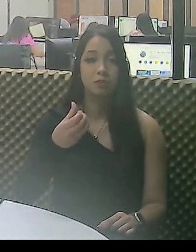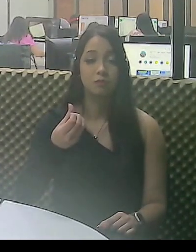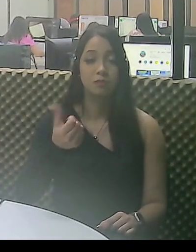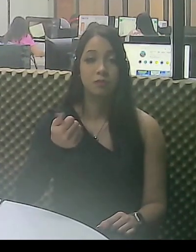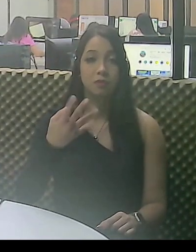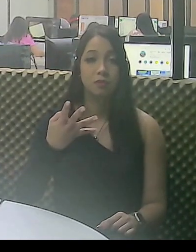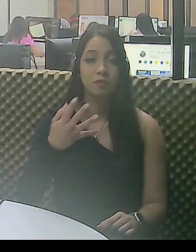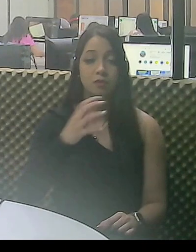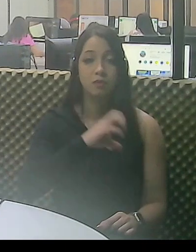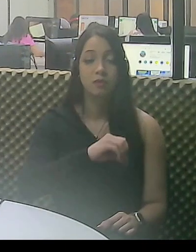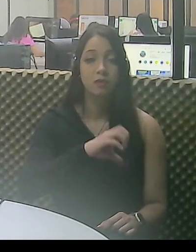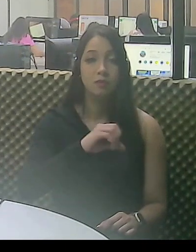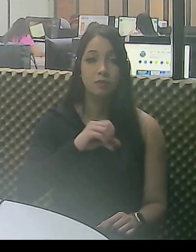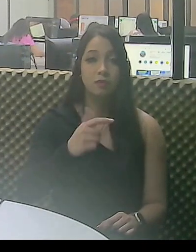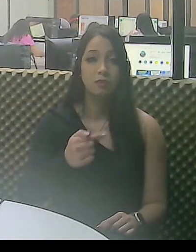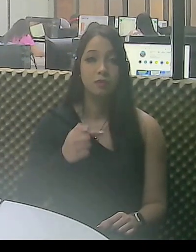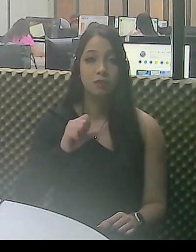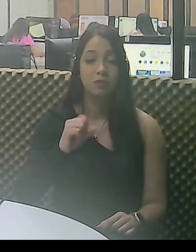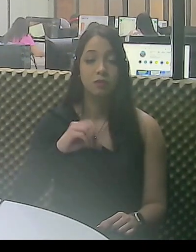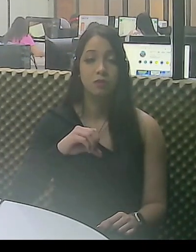3212-0614 e